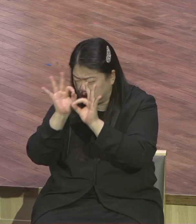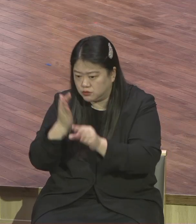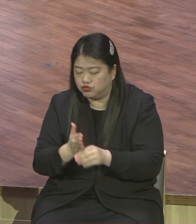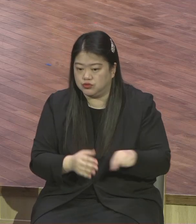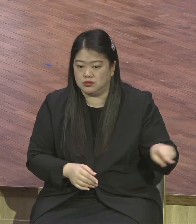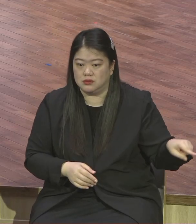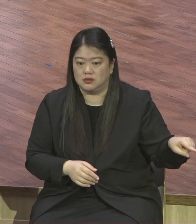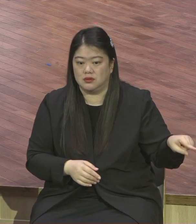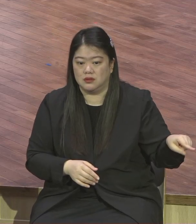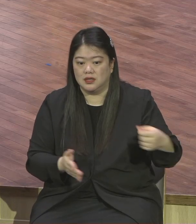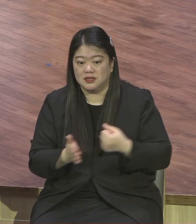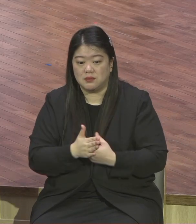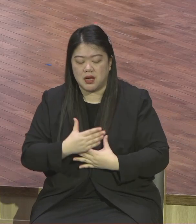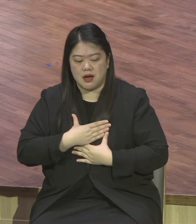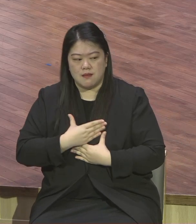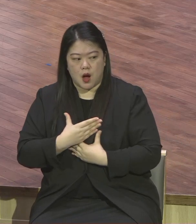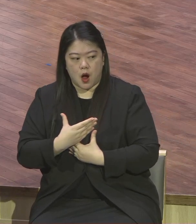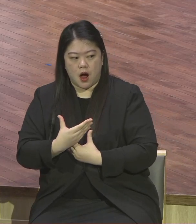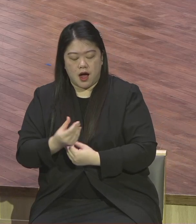찾아내야 돼.